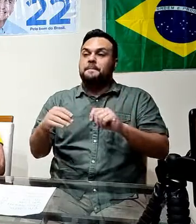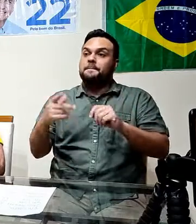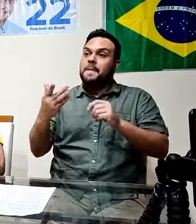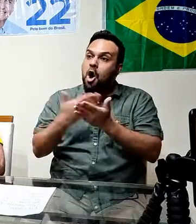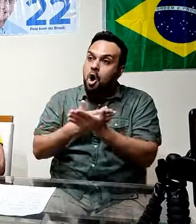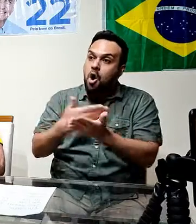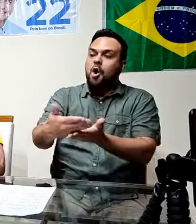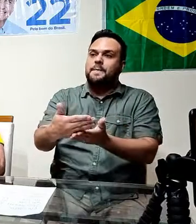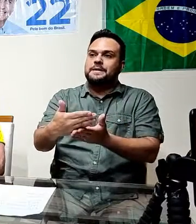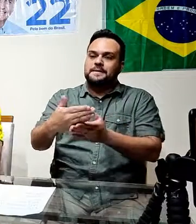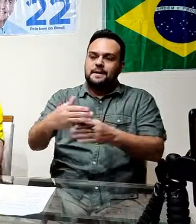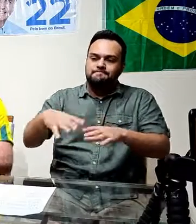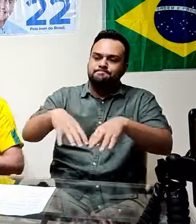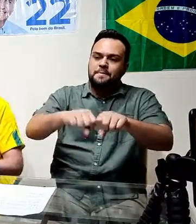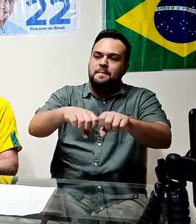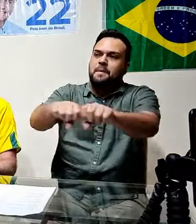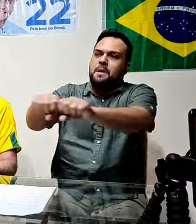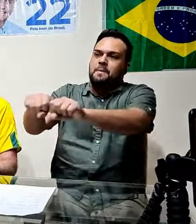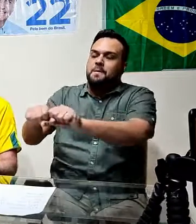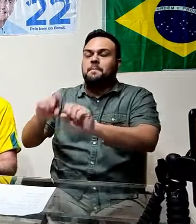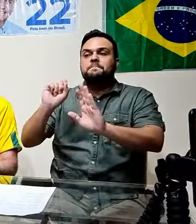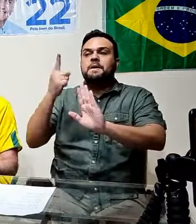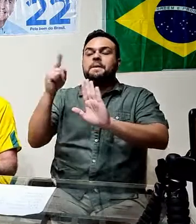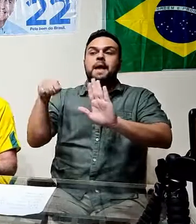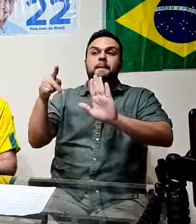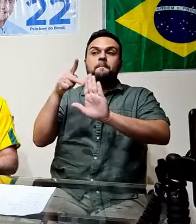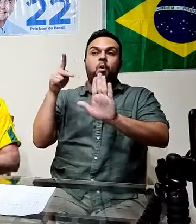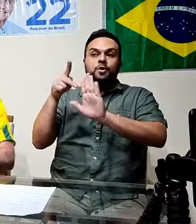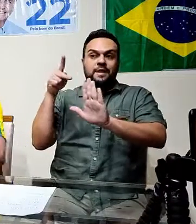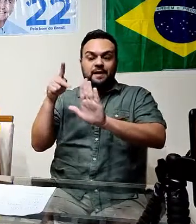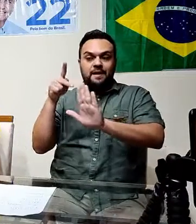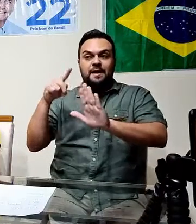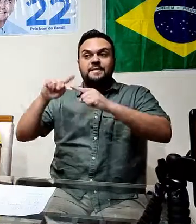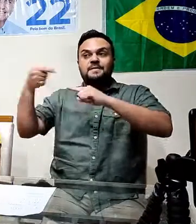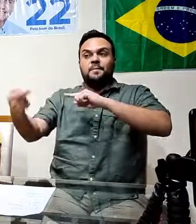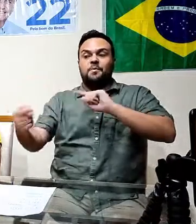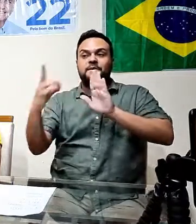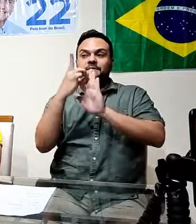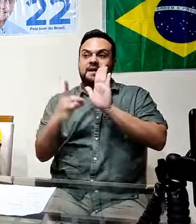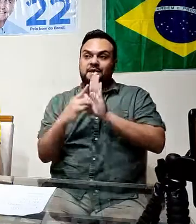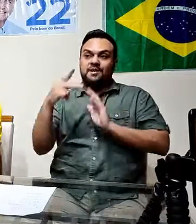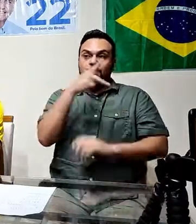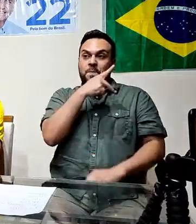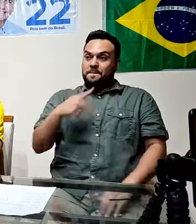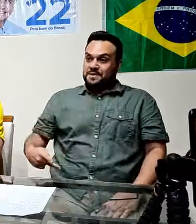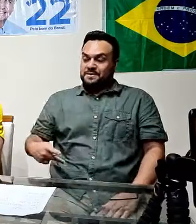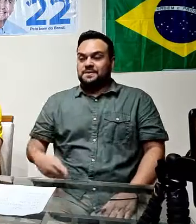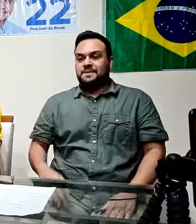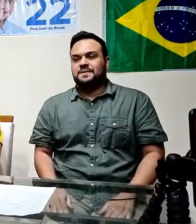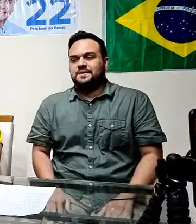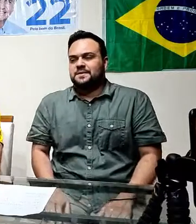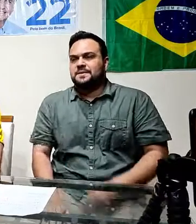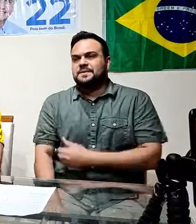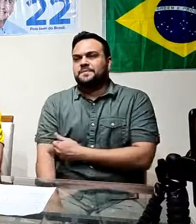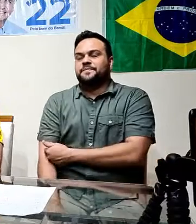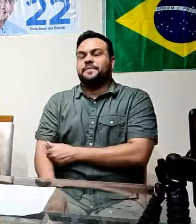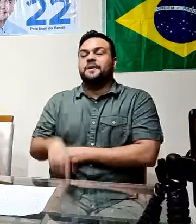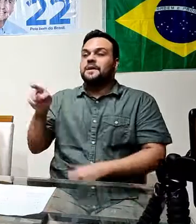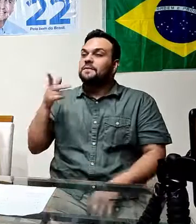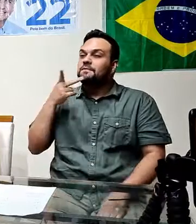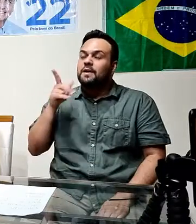demarcatório. O primeiro processo é uma portaria, depois passa para um decreto presidencial. E como ele